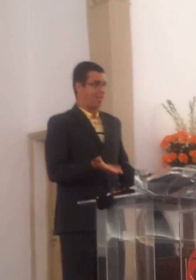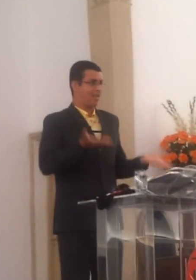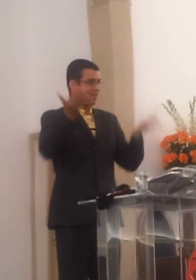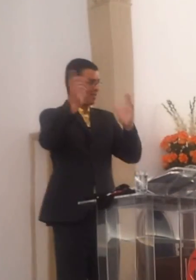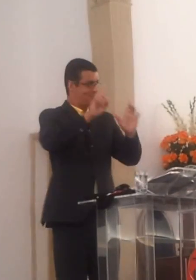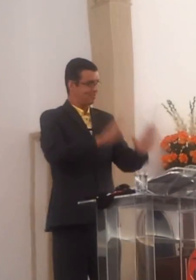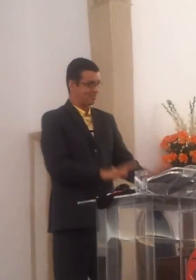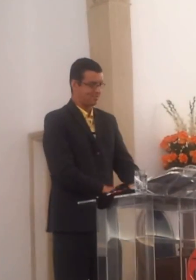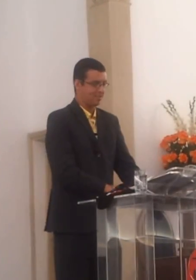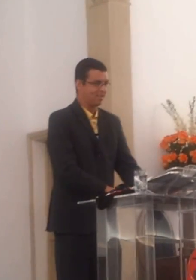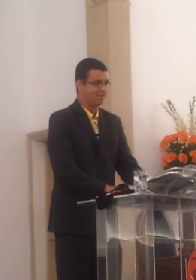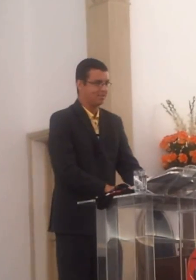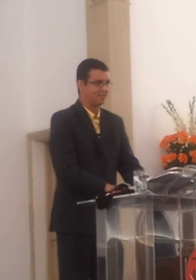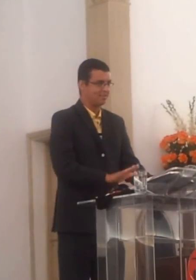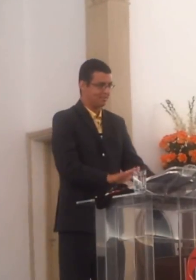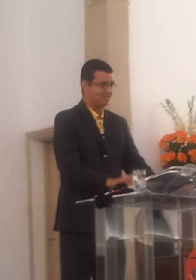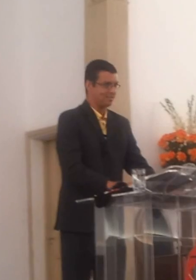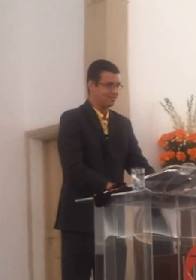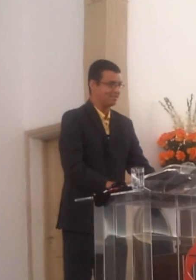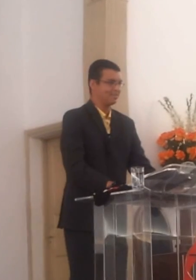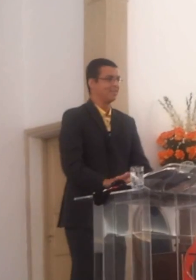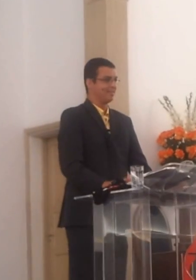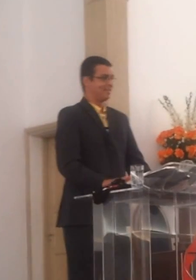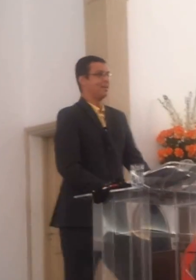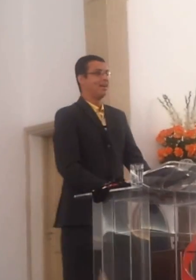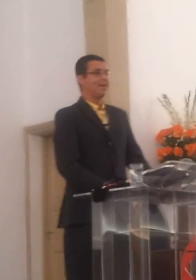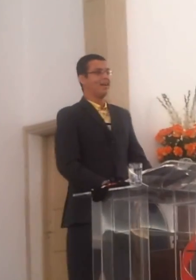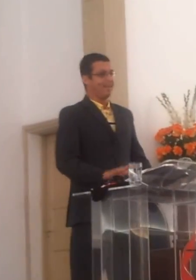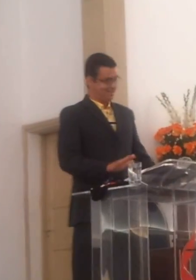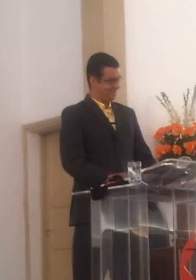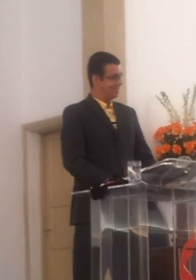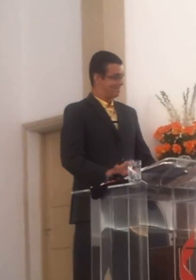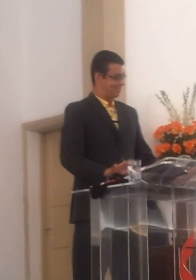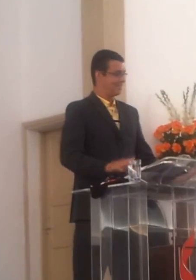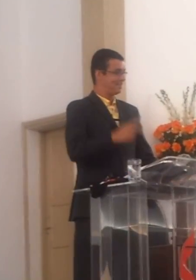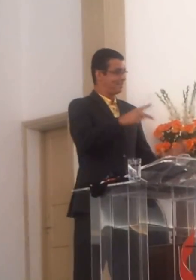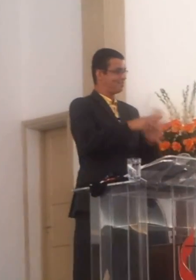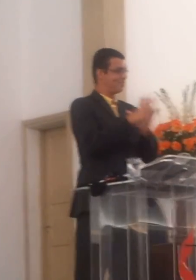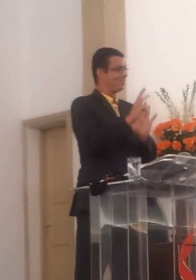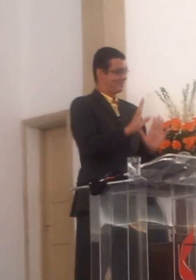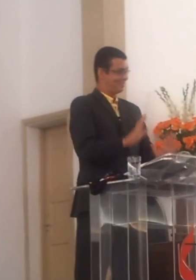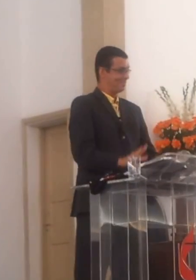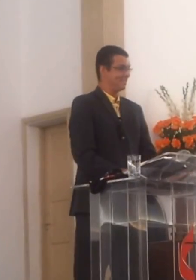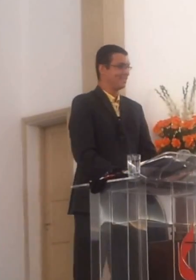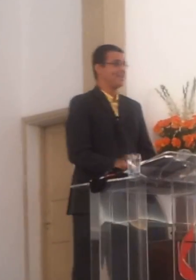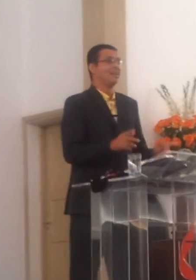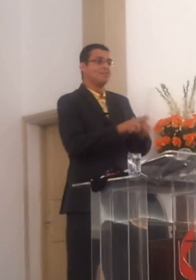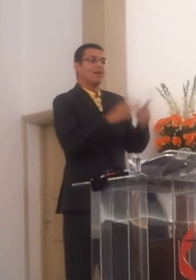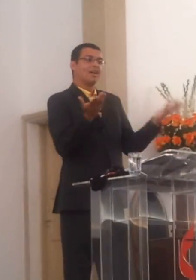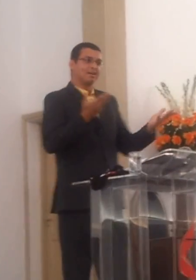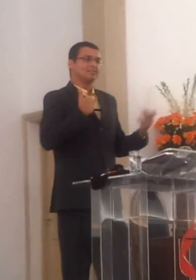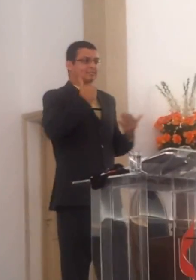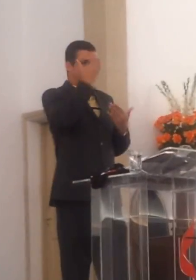levar, não vou levar para o pastor, eu escuto para casa, não. Está tranquilo, eu vou amei mais esse público, mas é do Senhor aqui para